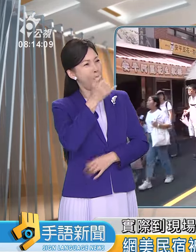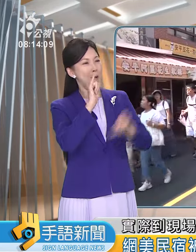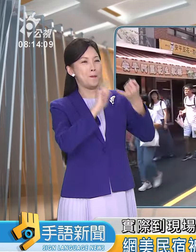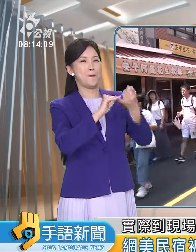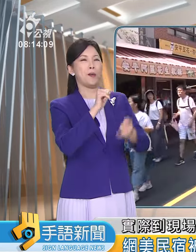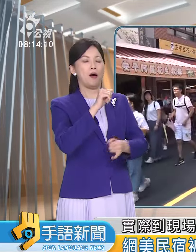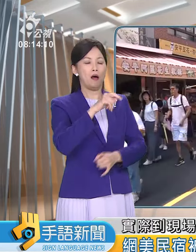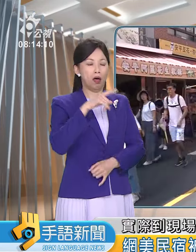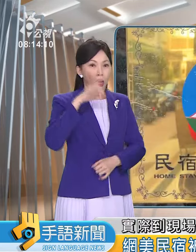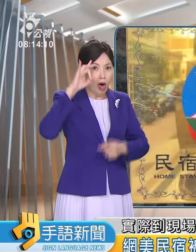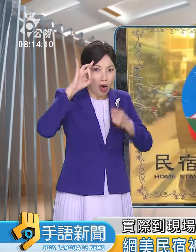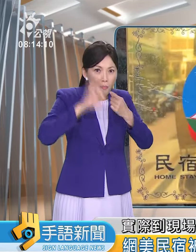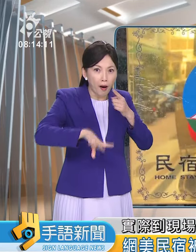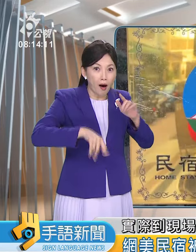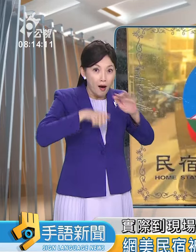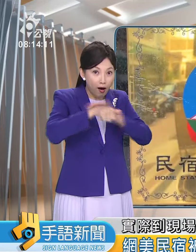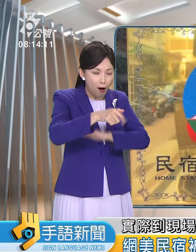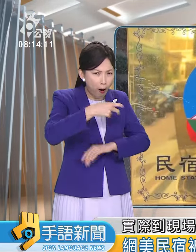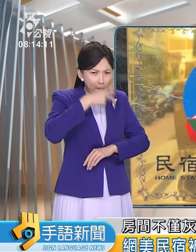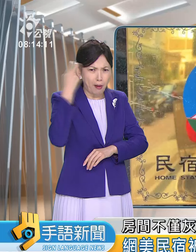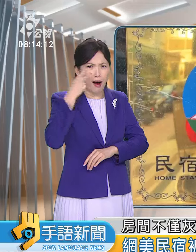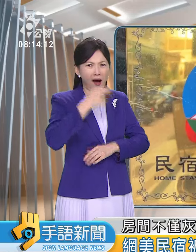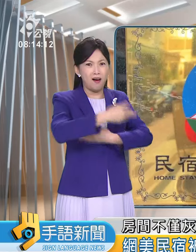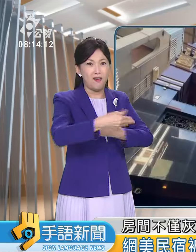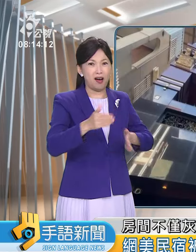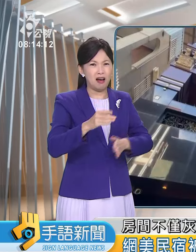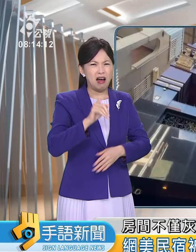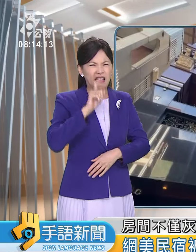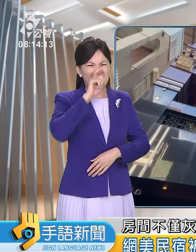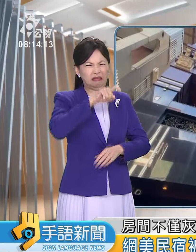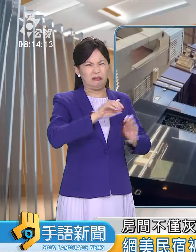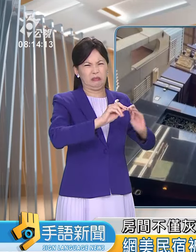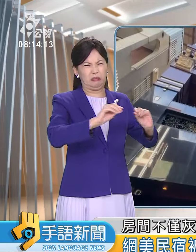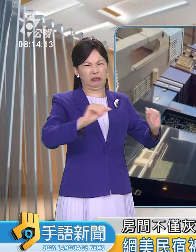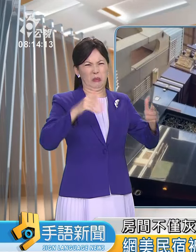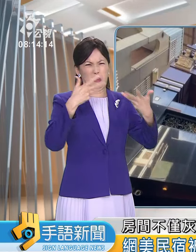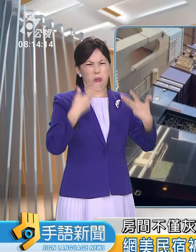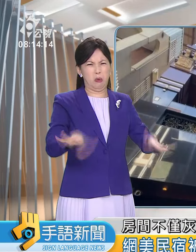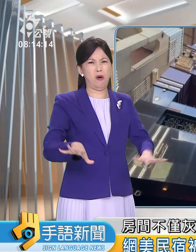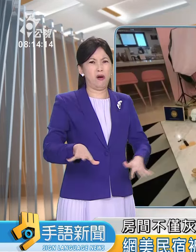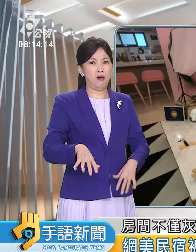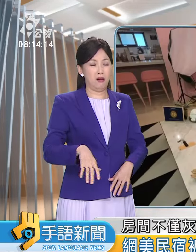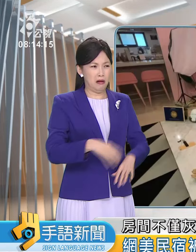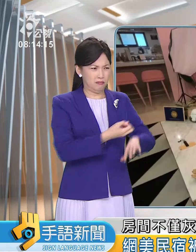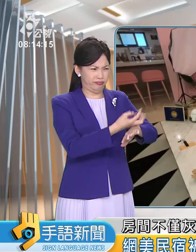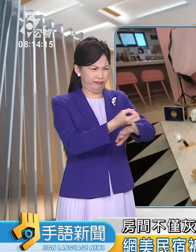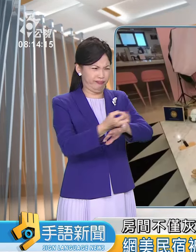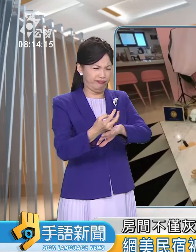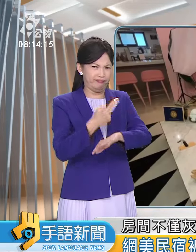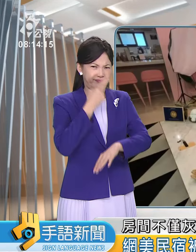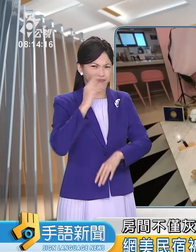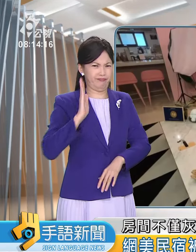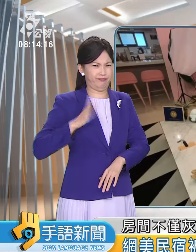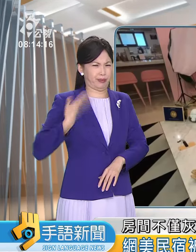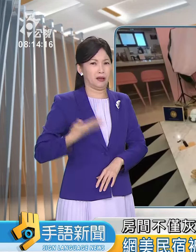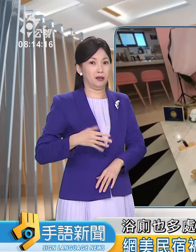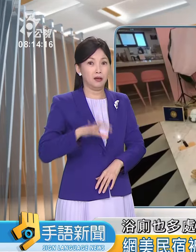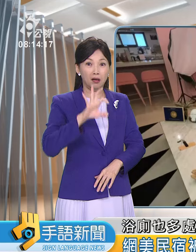到了现场，却发现房间不仅灰尘多、霉味重，浴